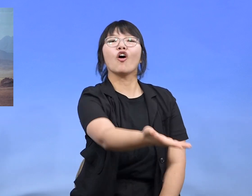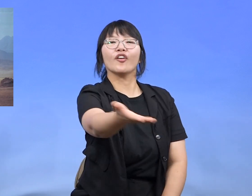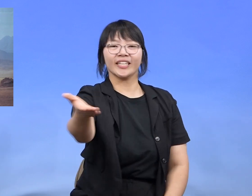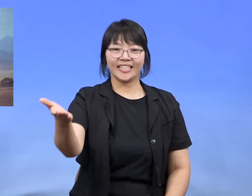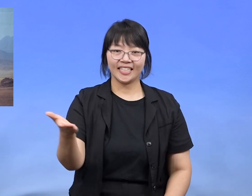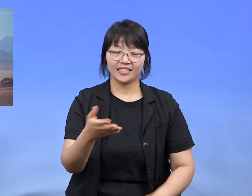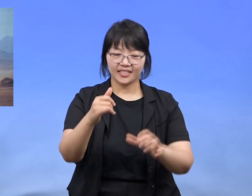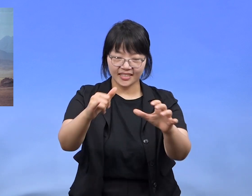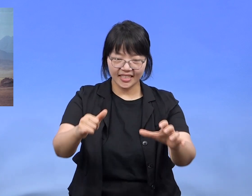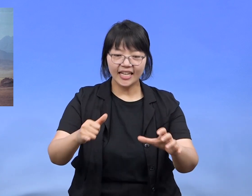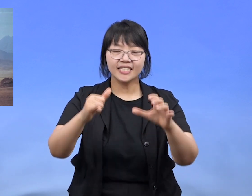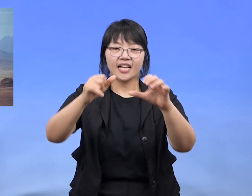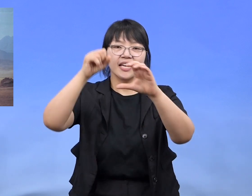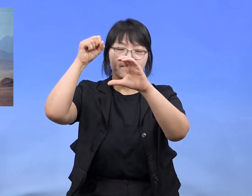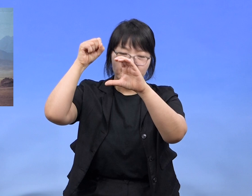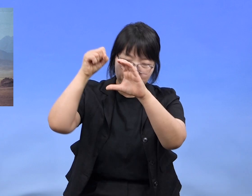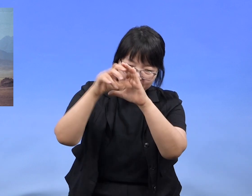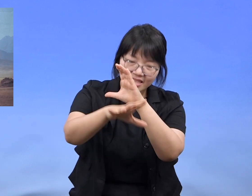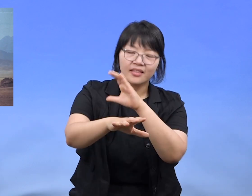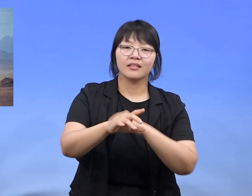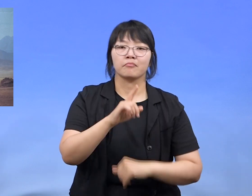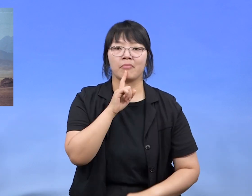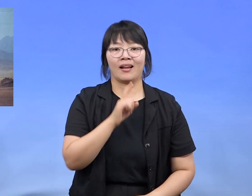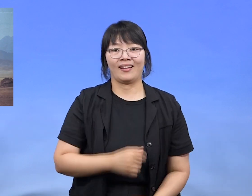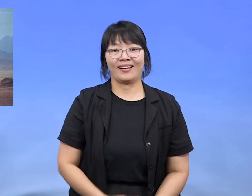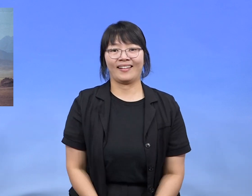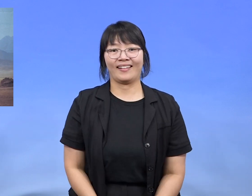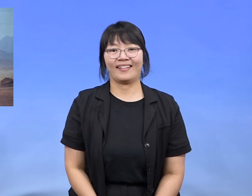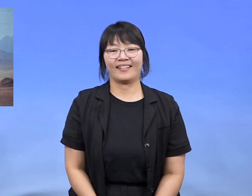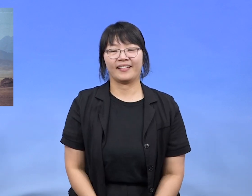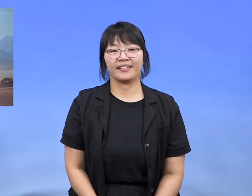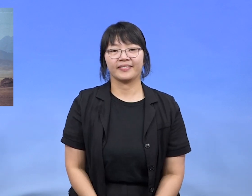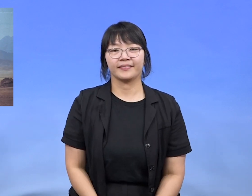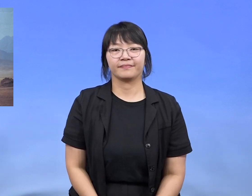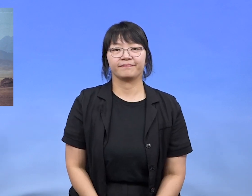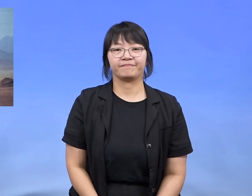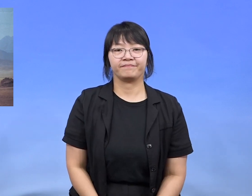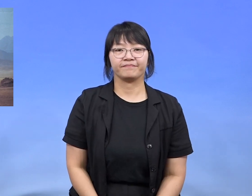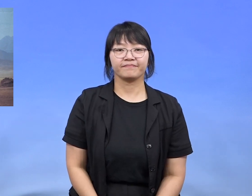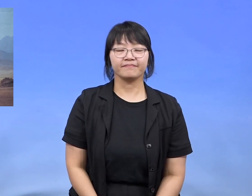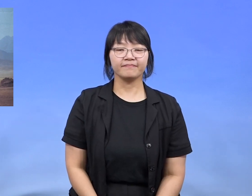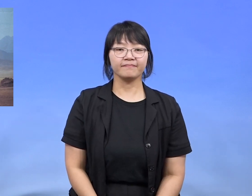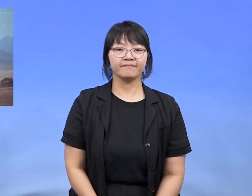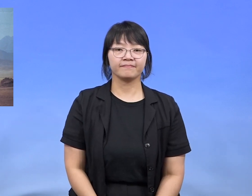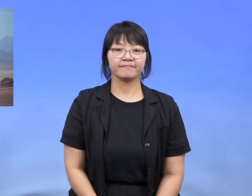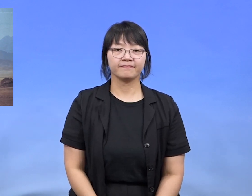또한 세상의 빛이라고 말씀하시지 않습니까? 자,